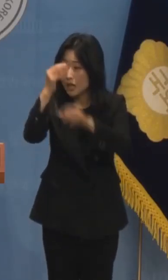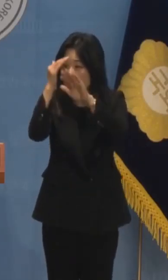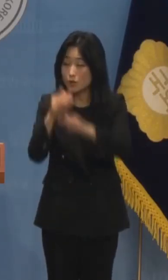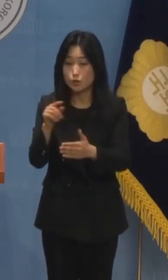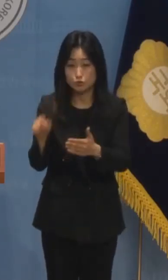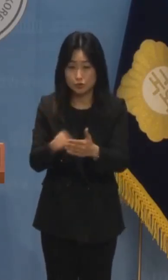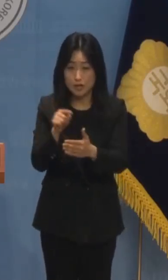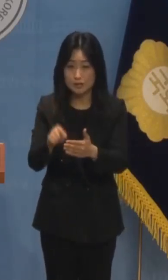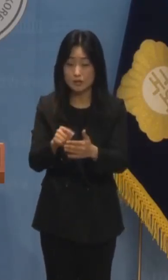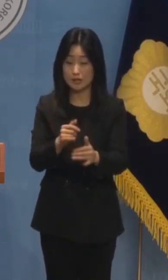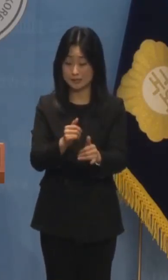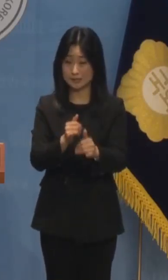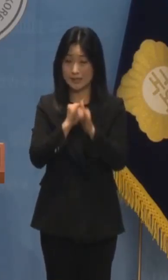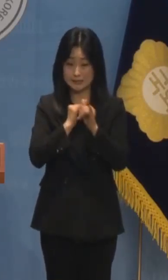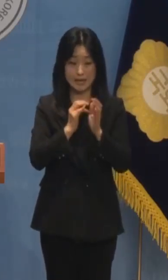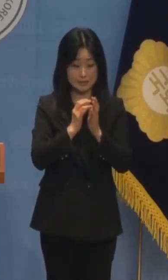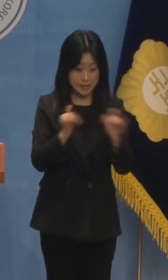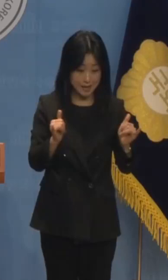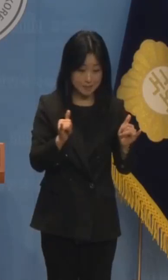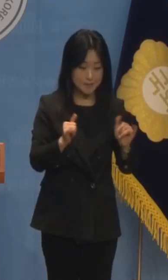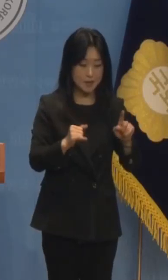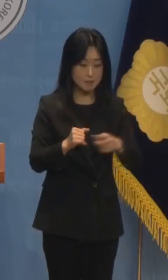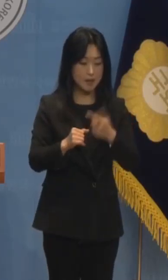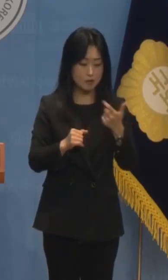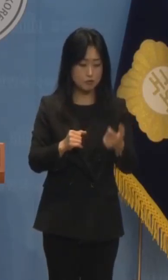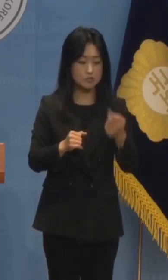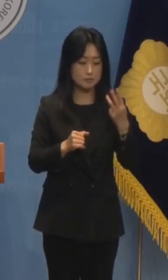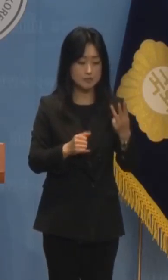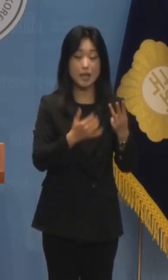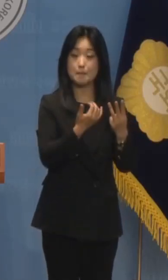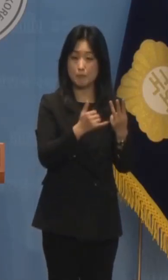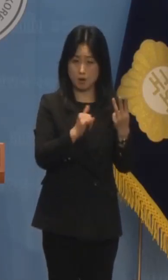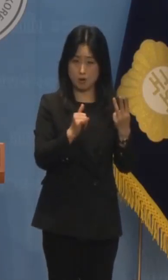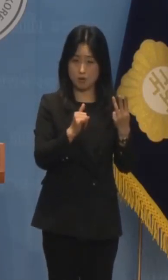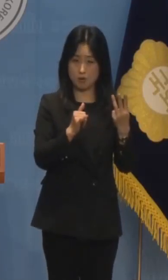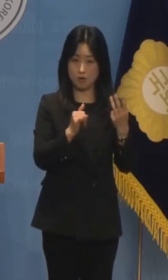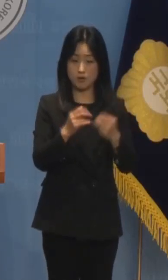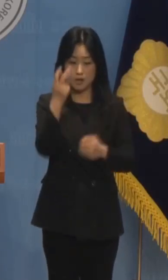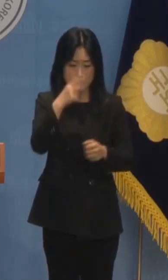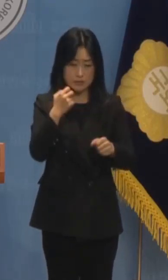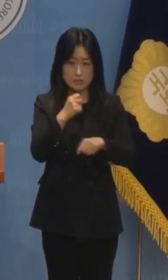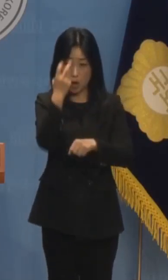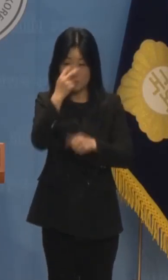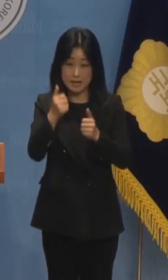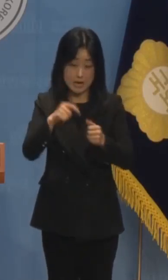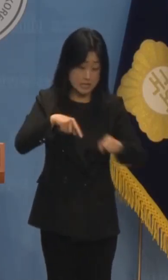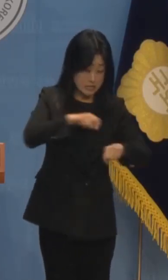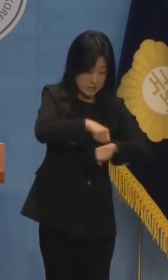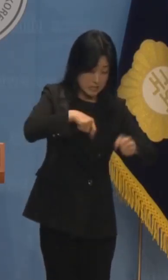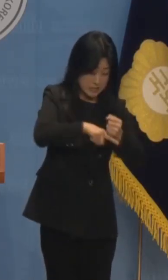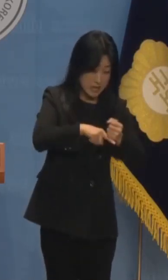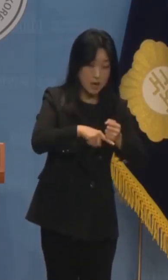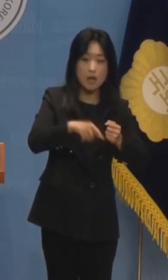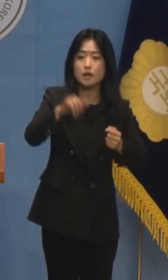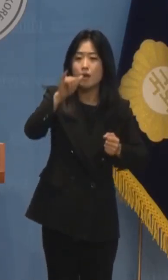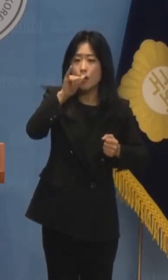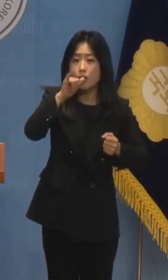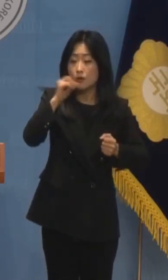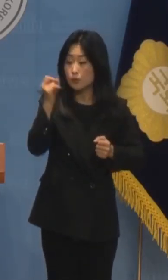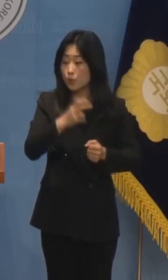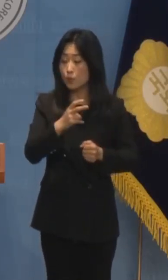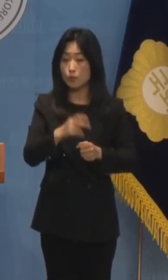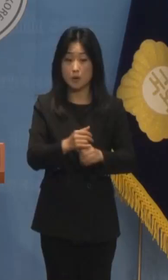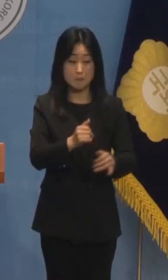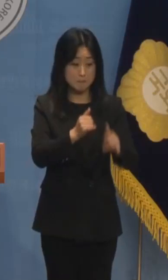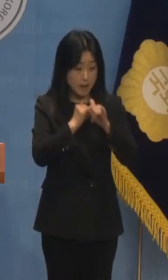과정에서 자살한 분이 최소 163명이라고 발표했습니다. 한편 검찰의 강압수사로 누군가